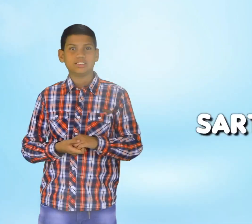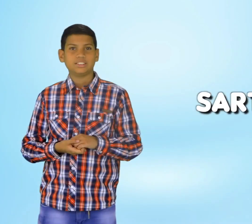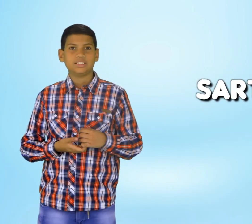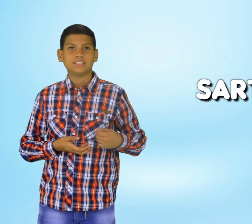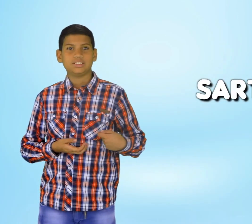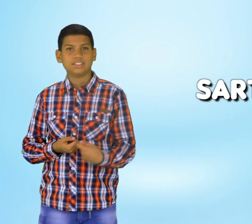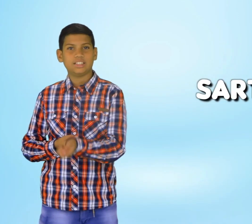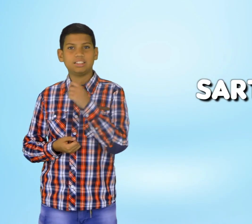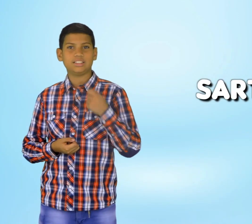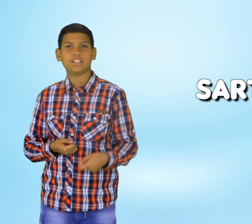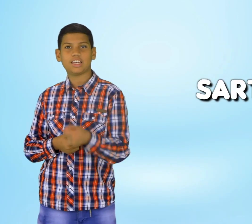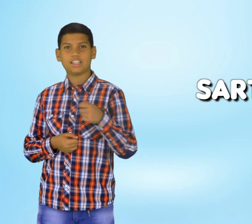Sartén.